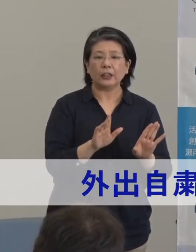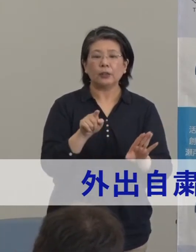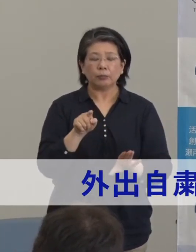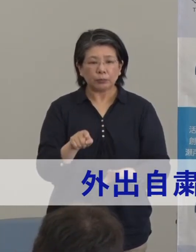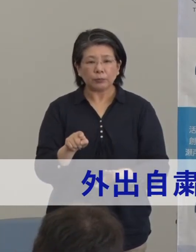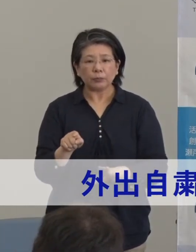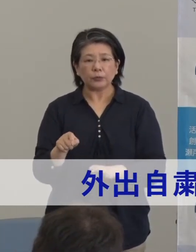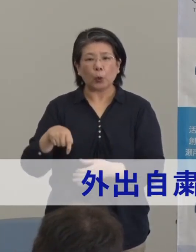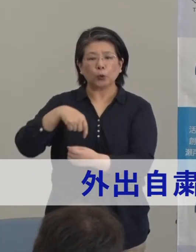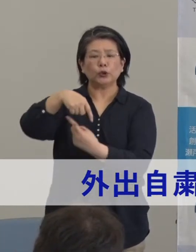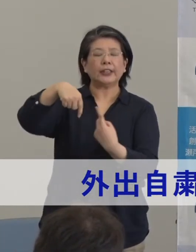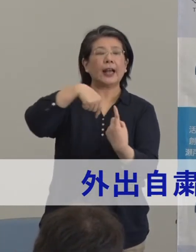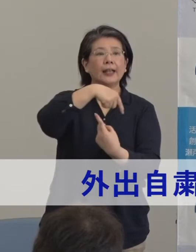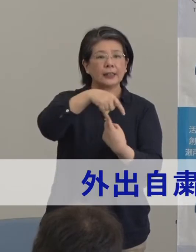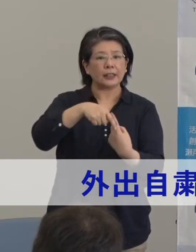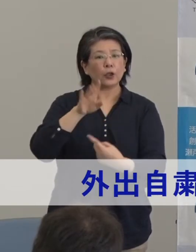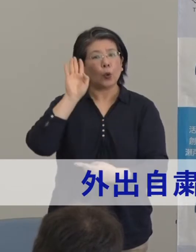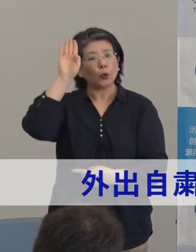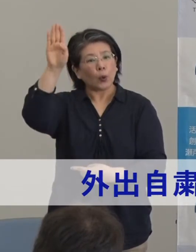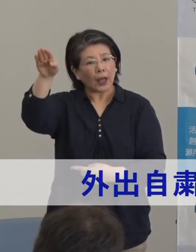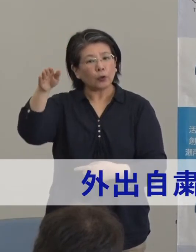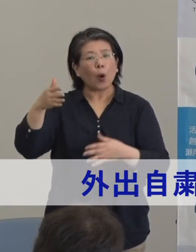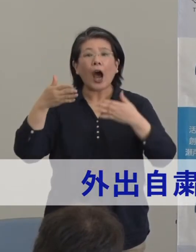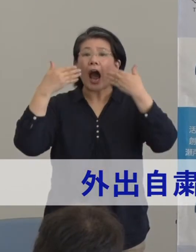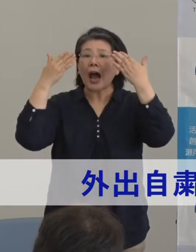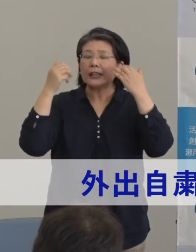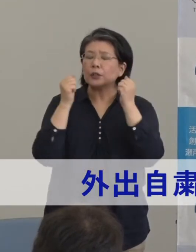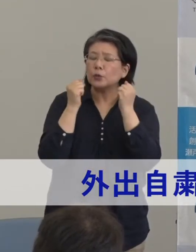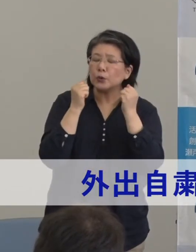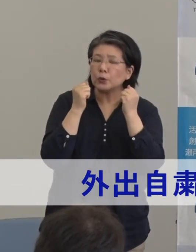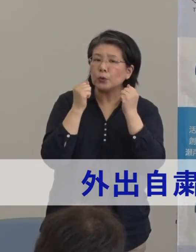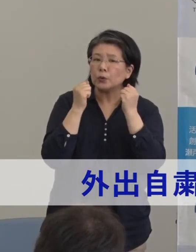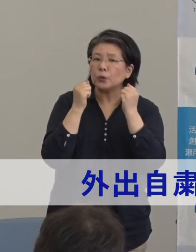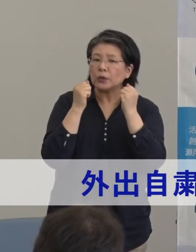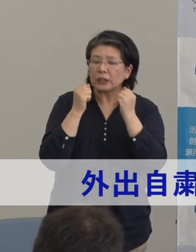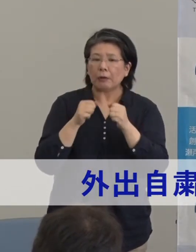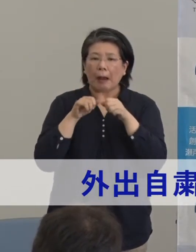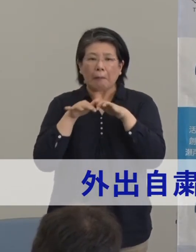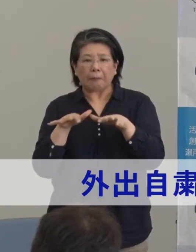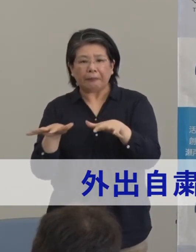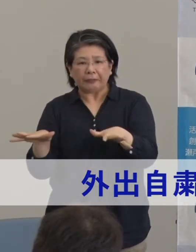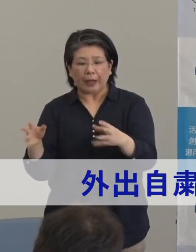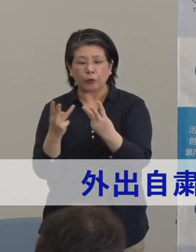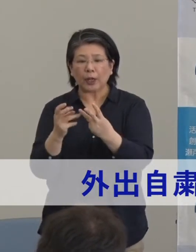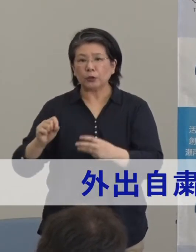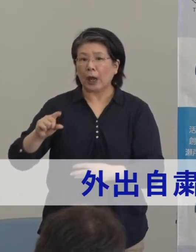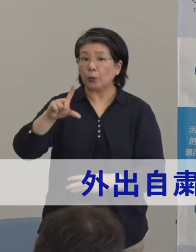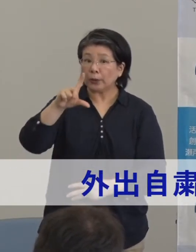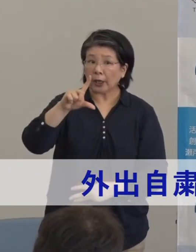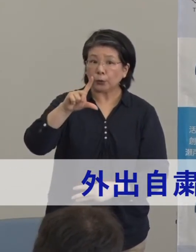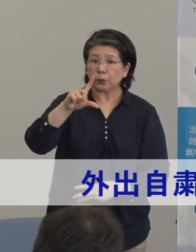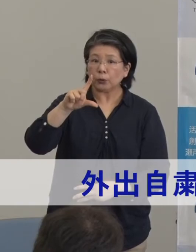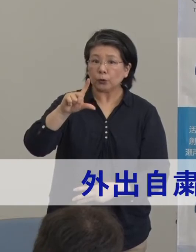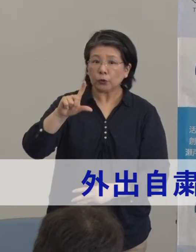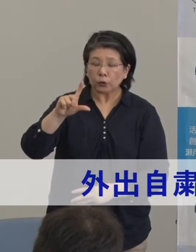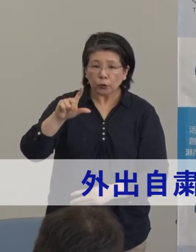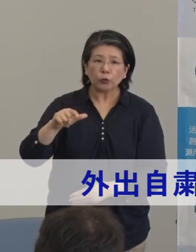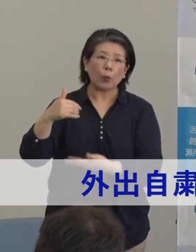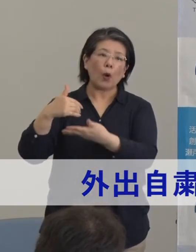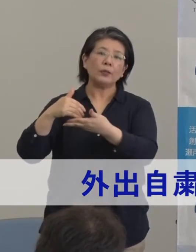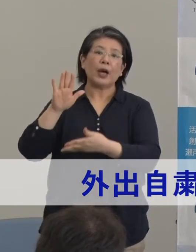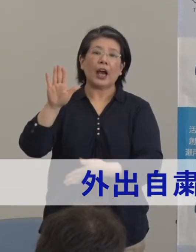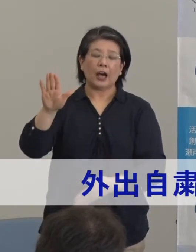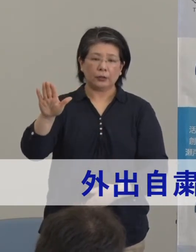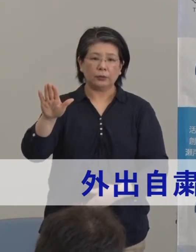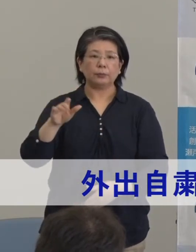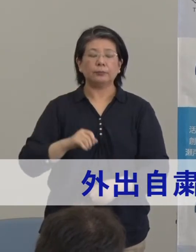3波がありますよということも言われたりしておりますので、まあ、その辺長期間を見ながらバランスを取りながら、まあ、強